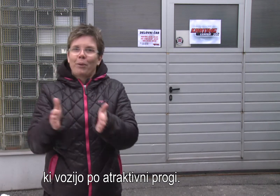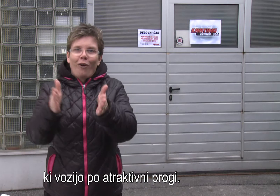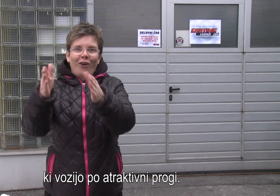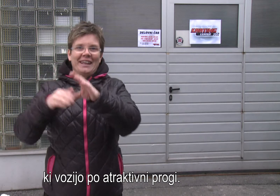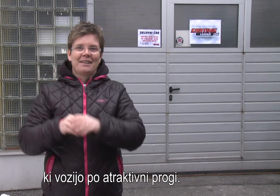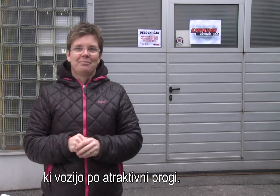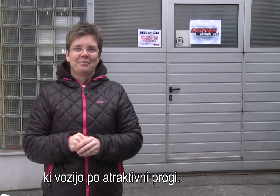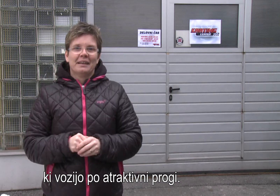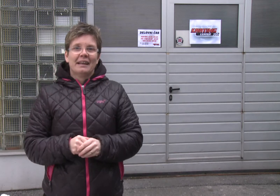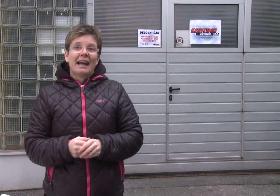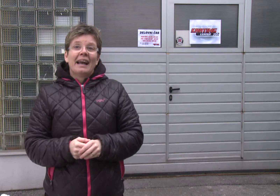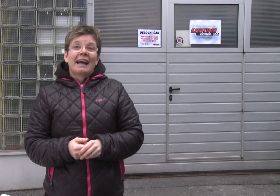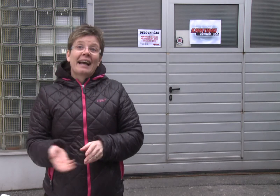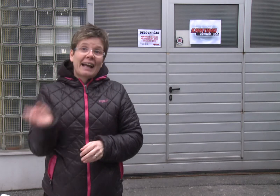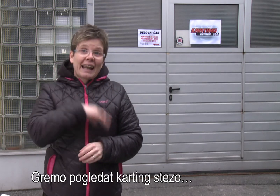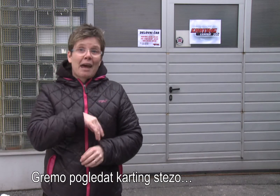Paprogi.